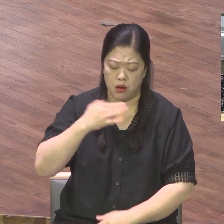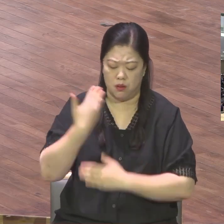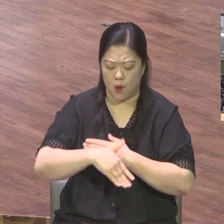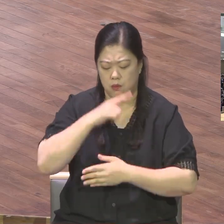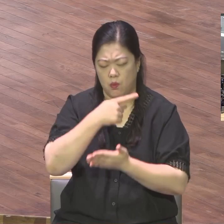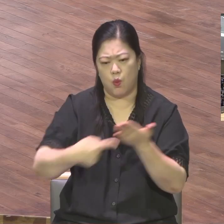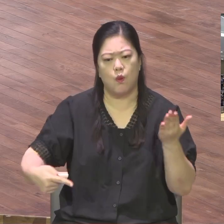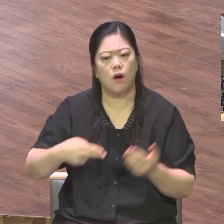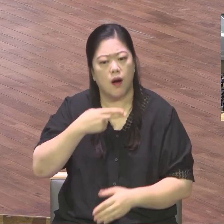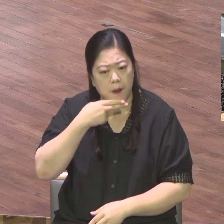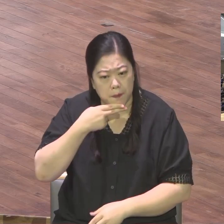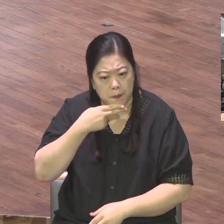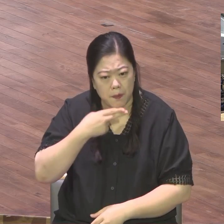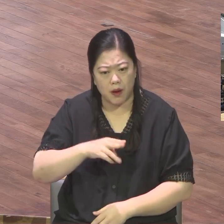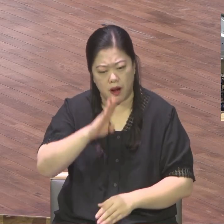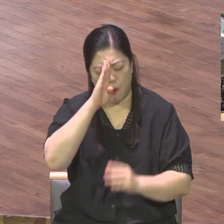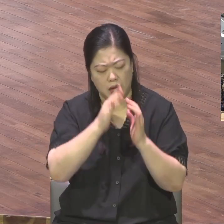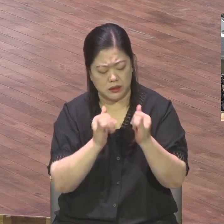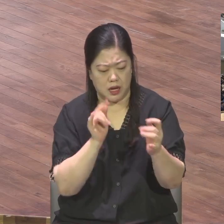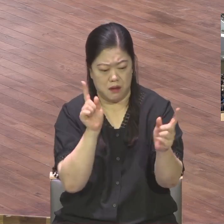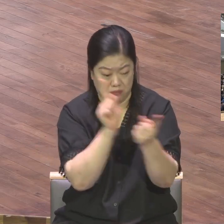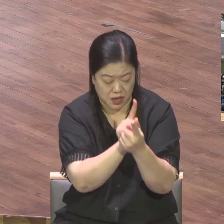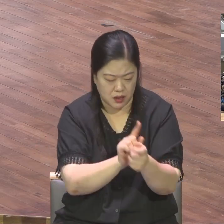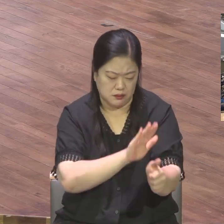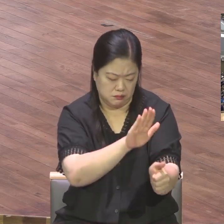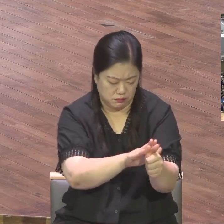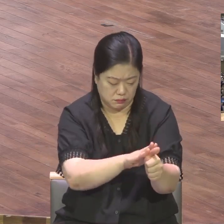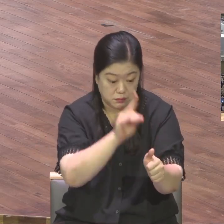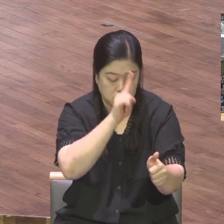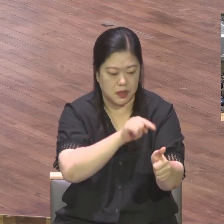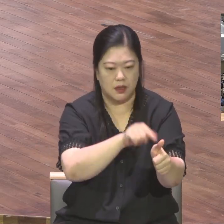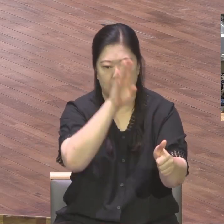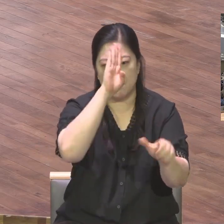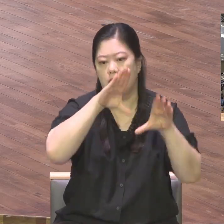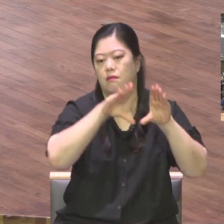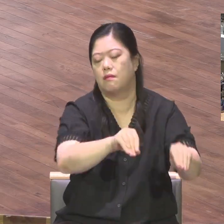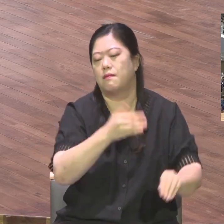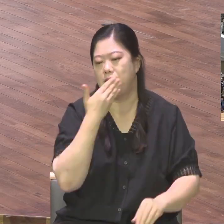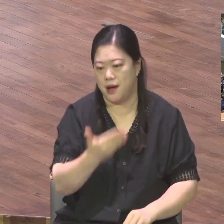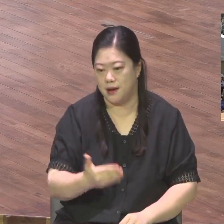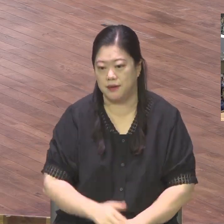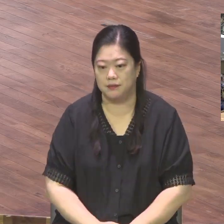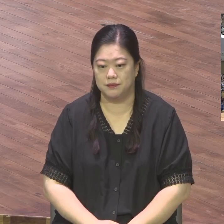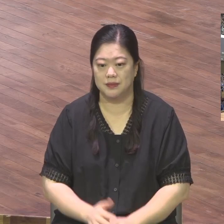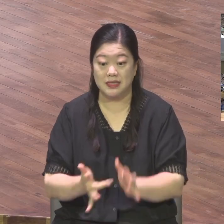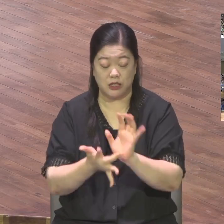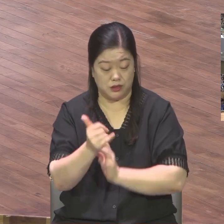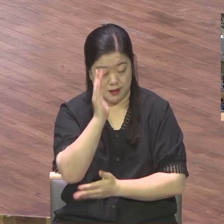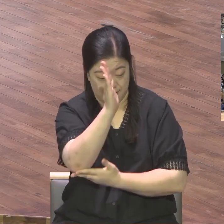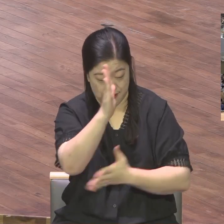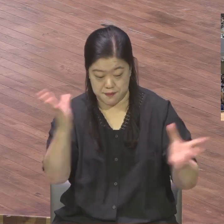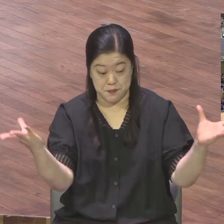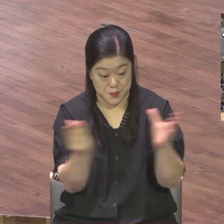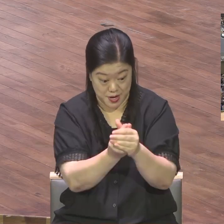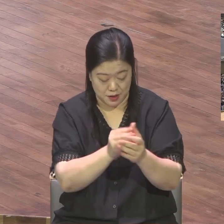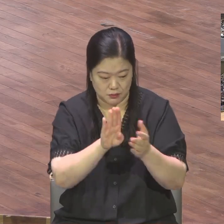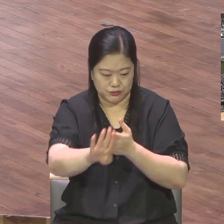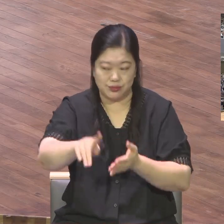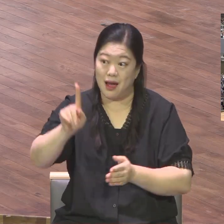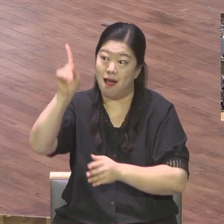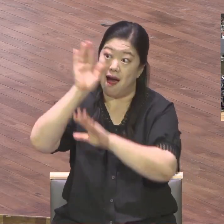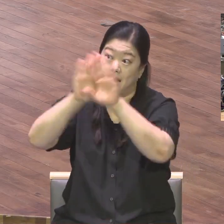아니하며 병든 사람에게 손을 얹은 즉 나으리라 하시더라. 주 예수께서 말씀을 마치신 후에 하늘로